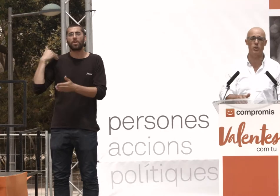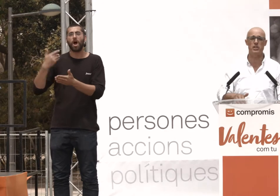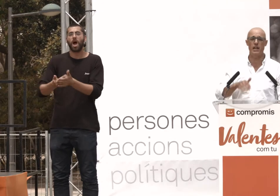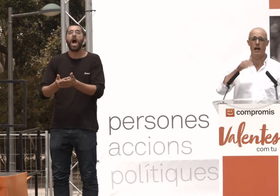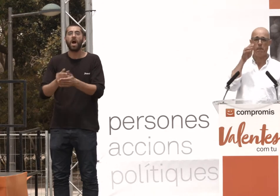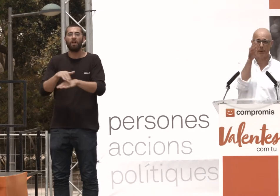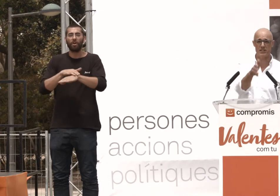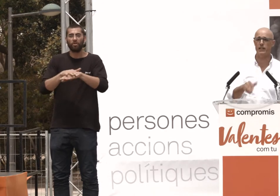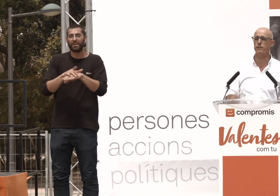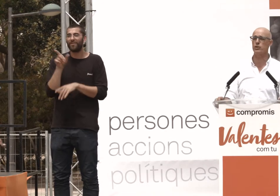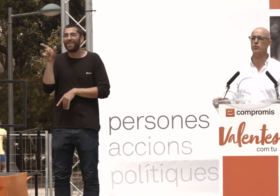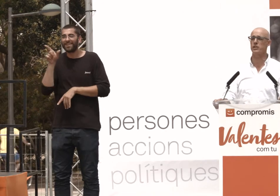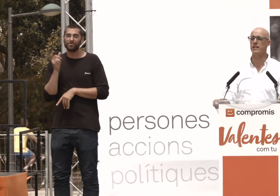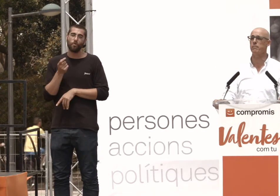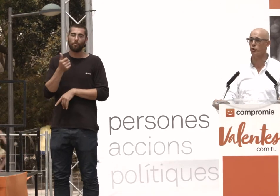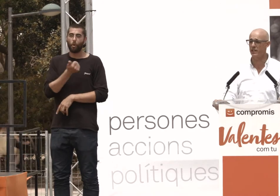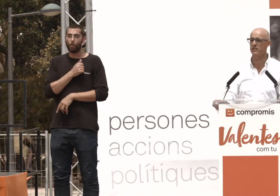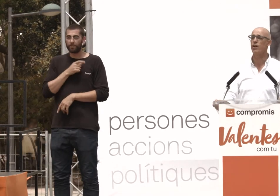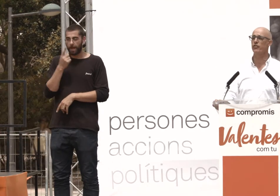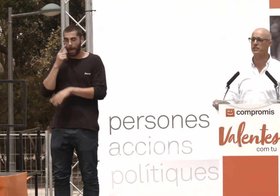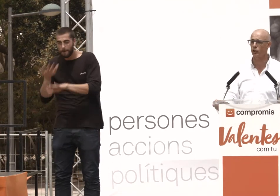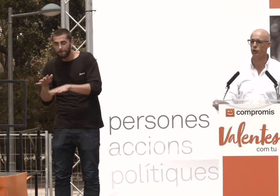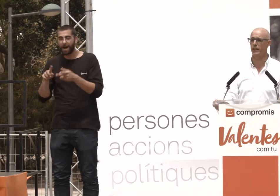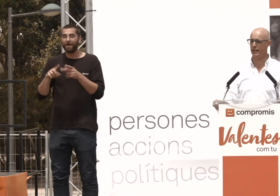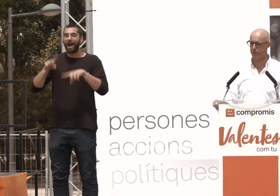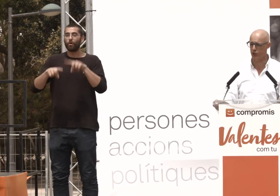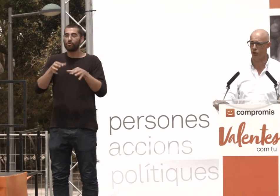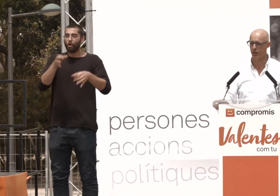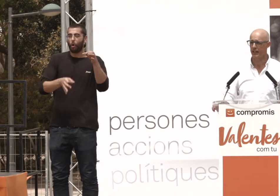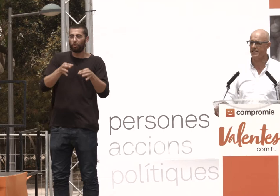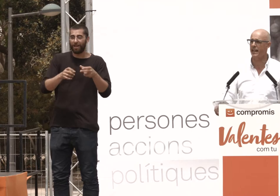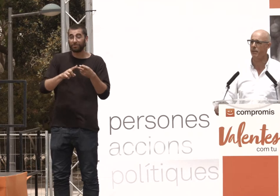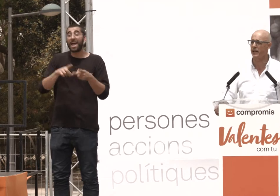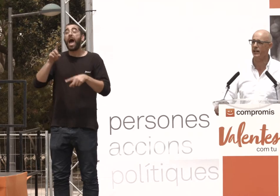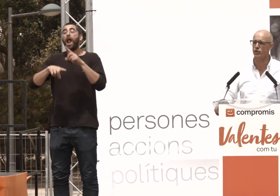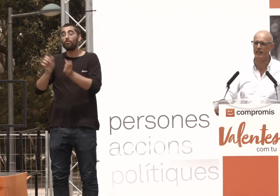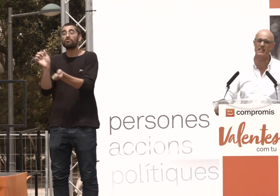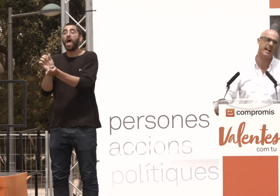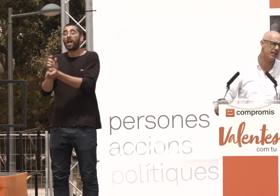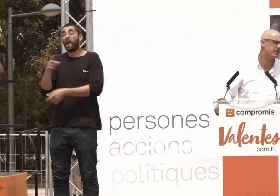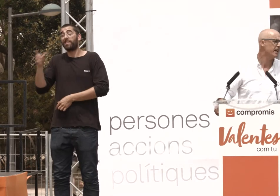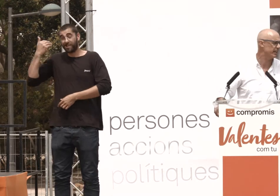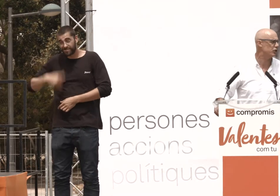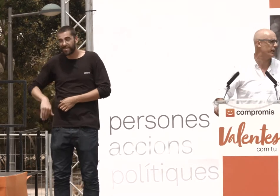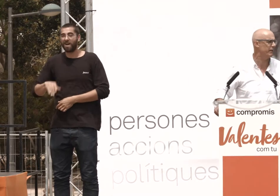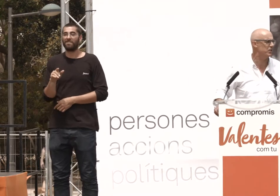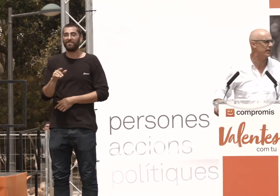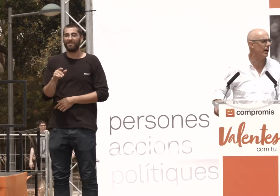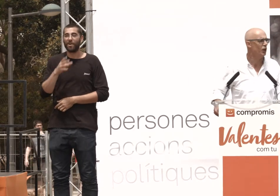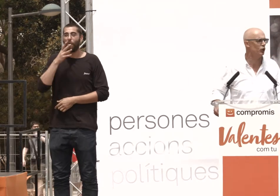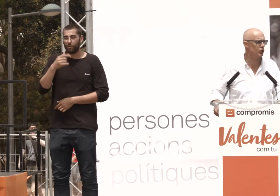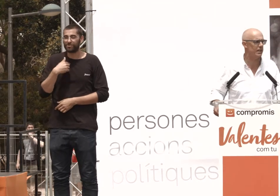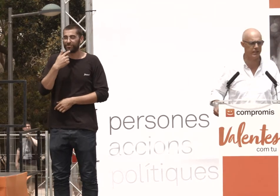per la policia, perseguits per la justícia i molts d'ells fins i tot en les presons. Qui ens anava a dir a nosaltres i a ells que ens trobaríem